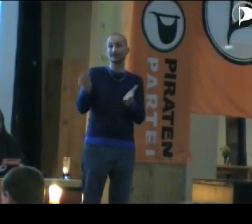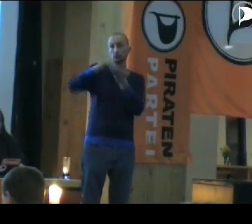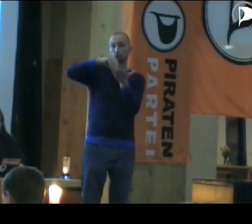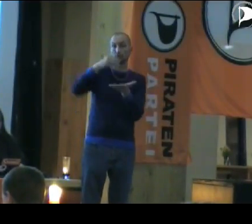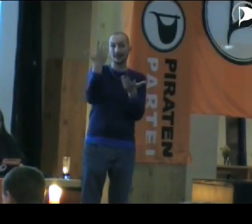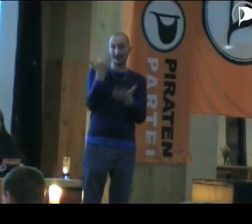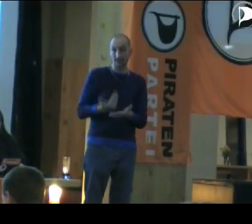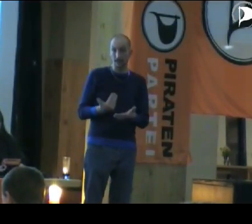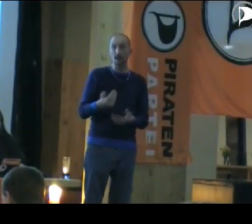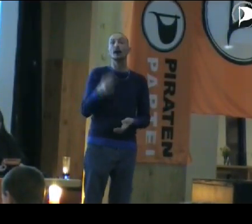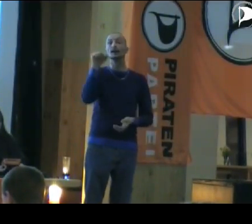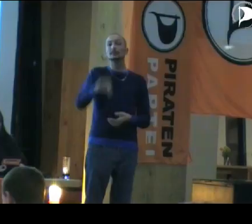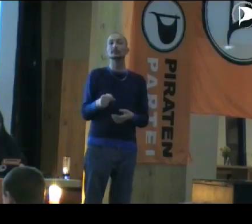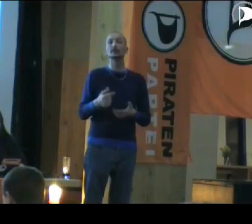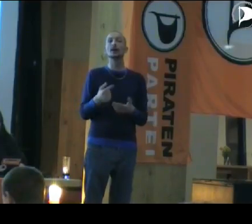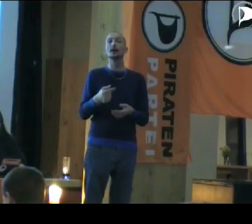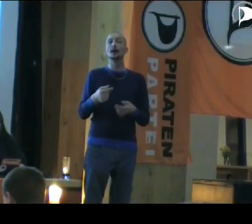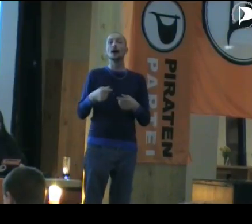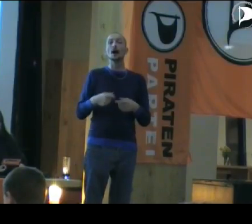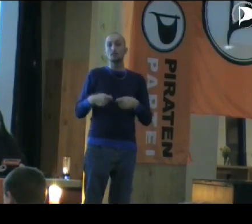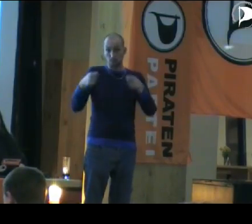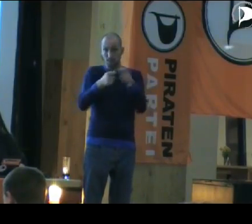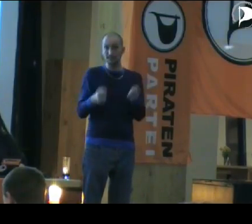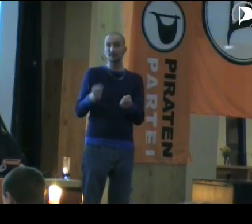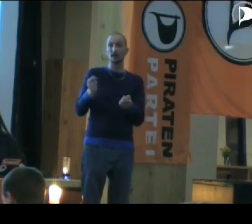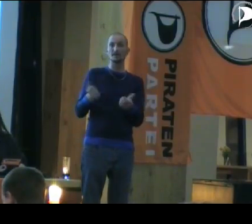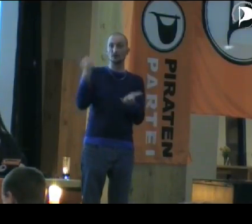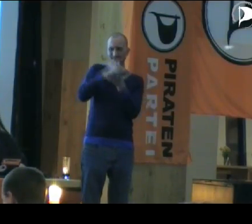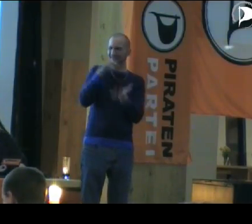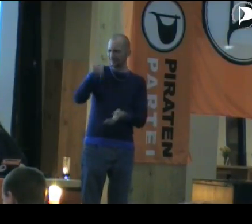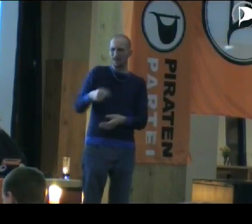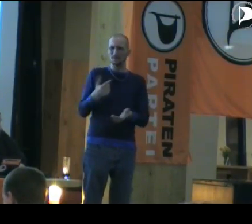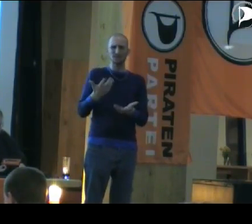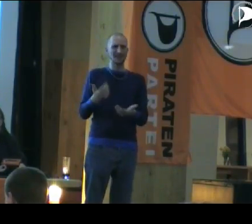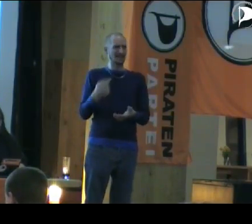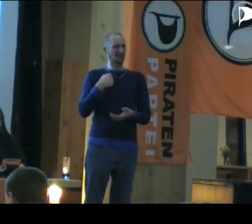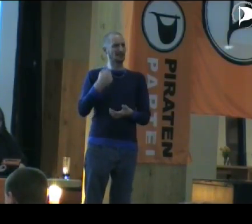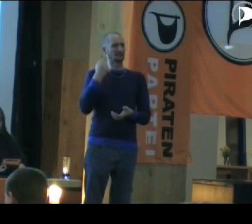gepolstert ist wie der bundesvorstand eigentlich aus sich dem körper anpasst